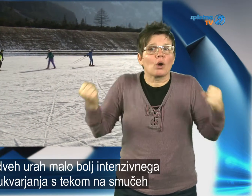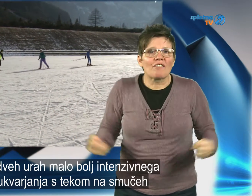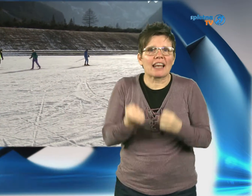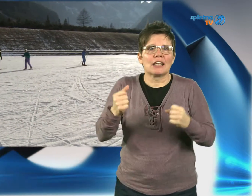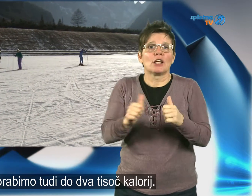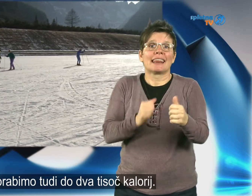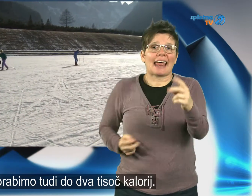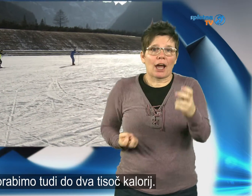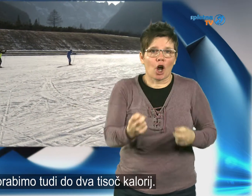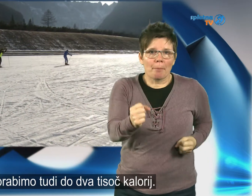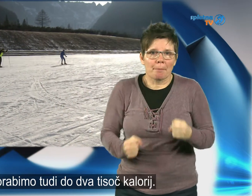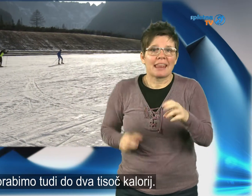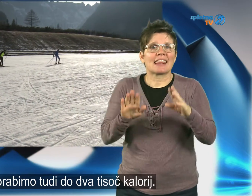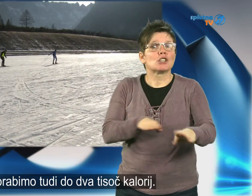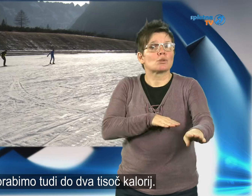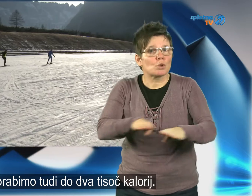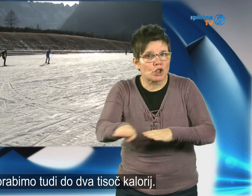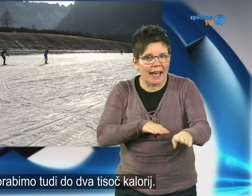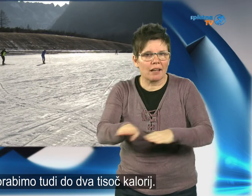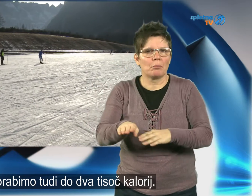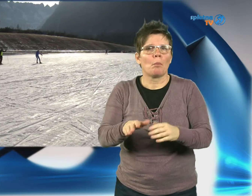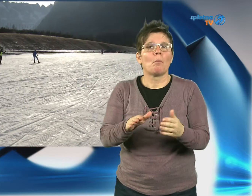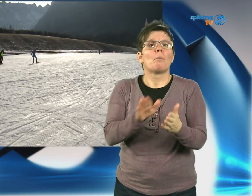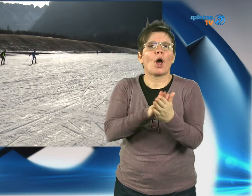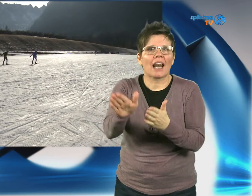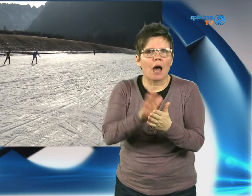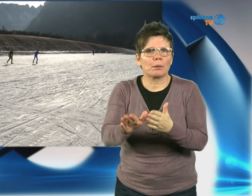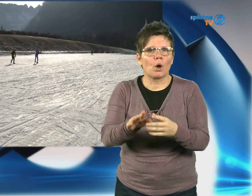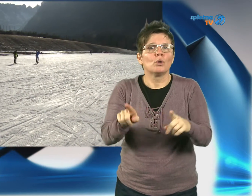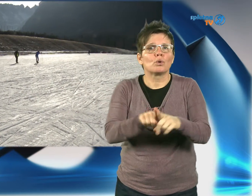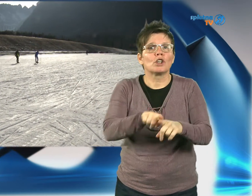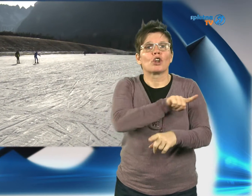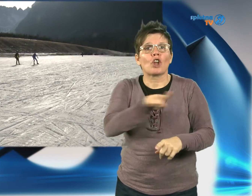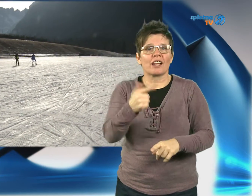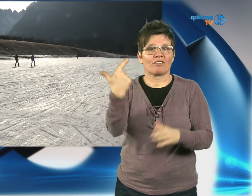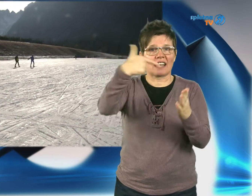na smučeh porabimo tudi do 2000 kalorij.